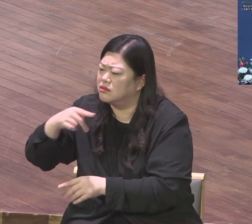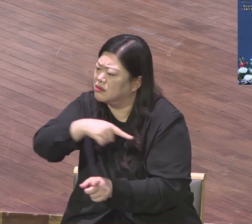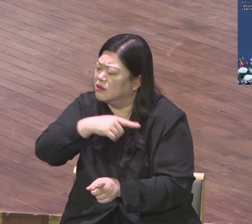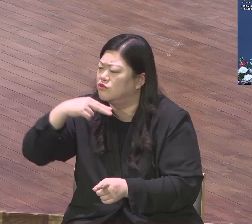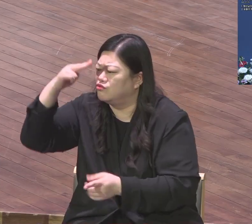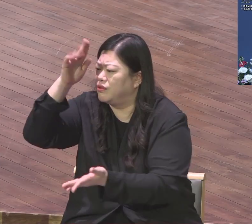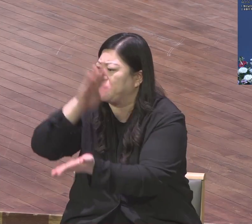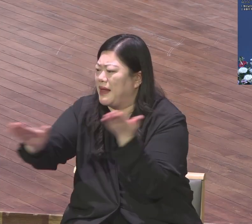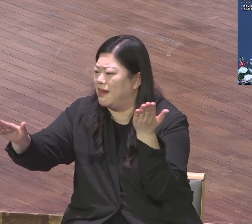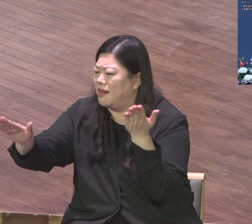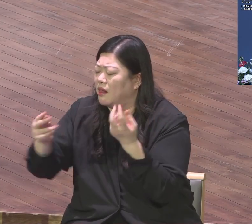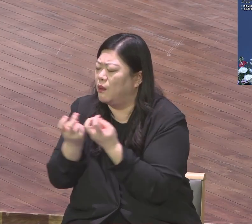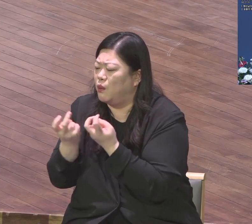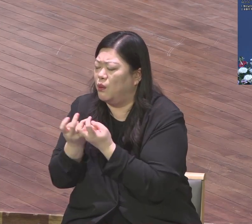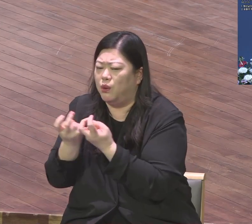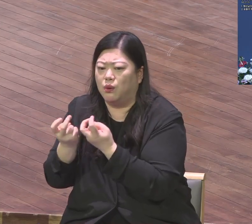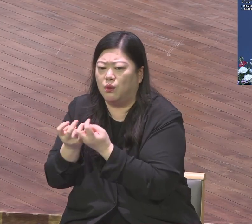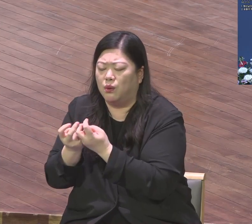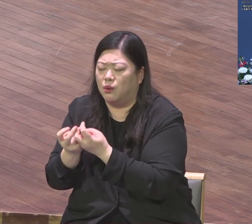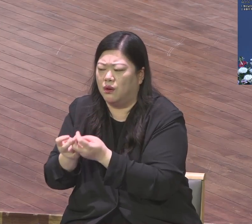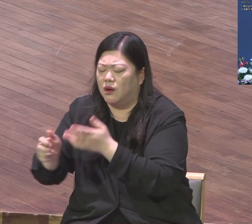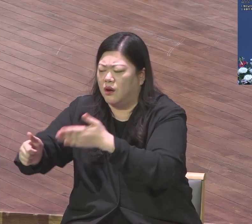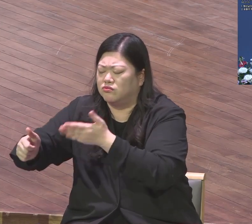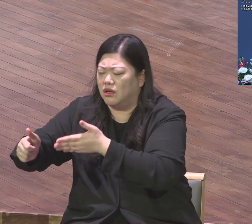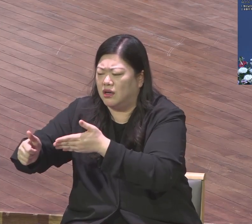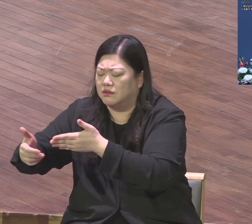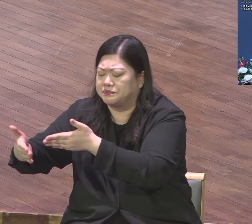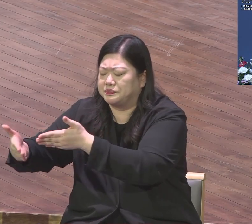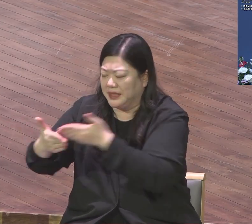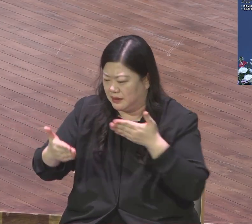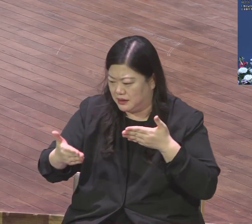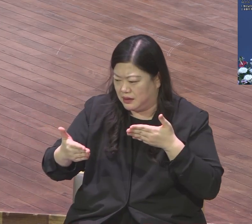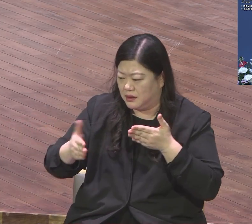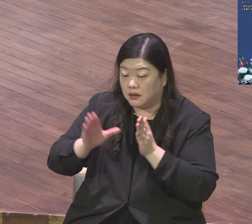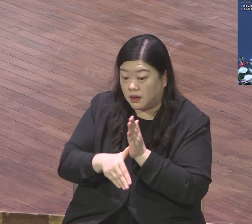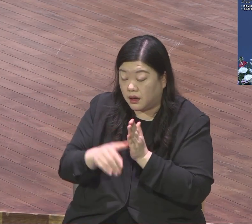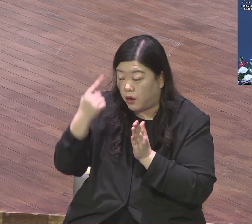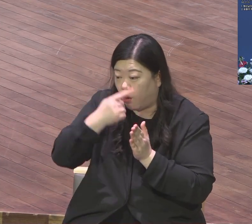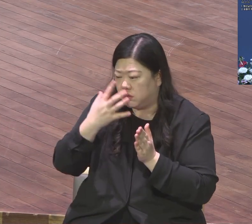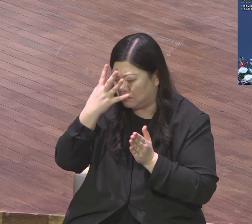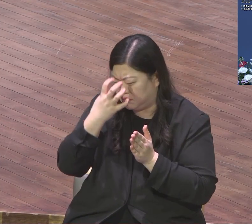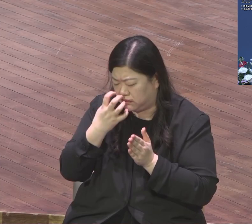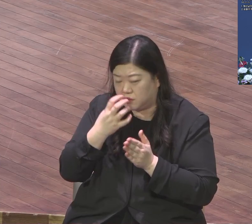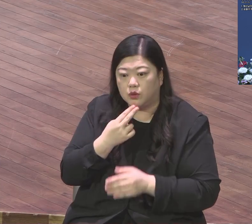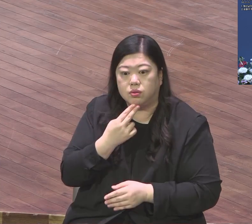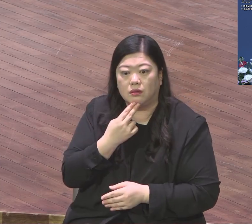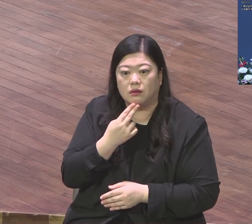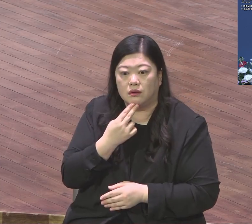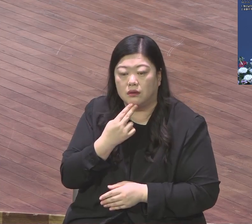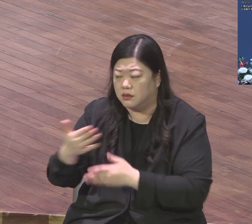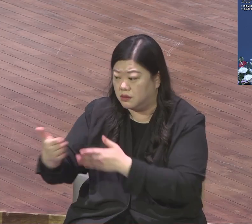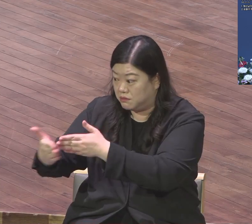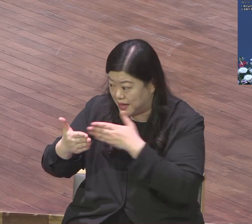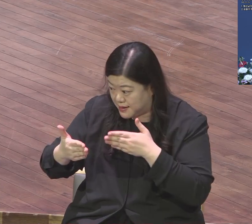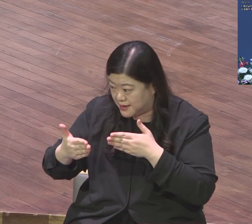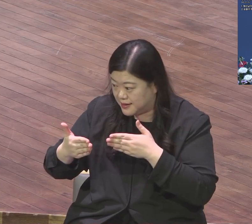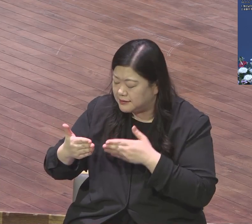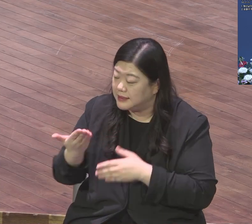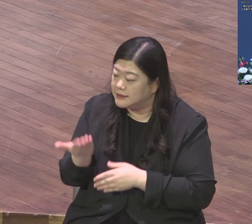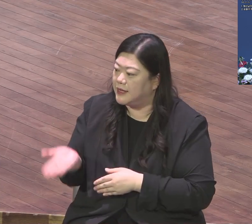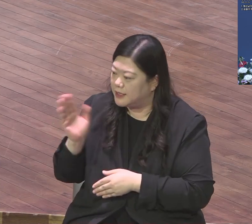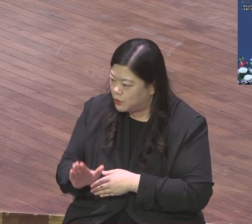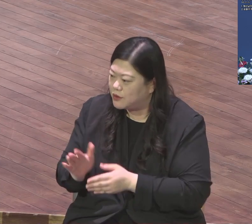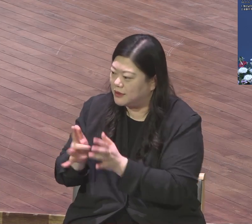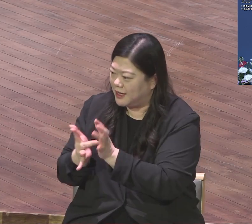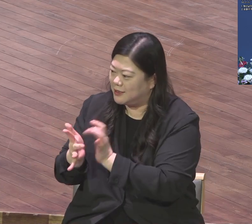했음에도 불구하고 마리아는 전혀 실망하지 않고 확신을 가지고